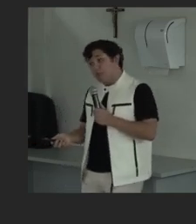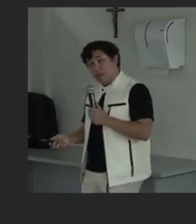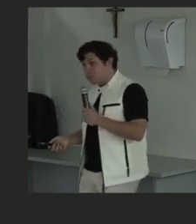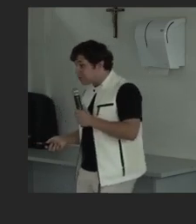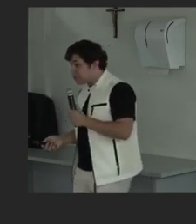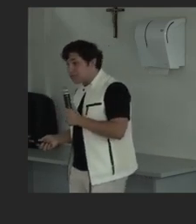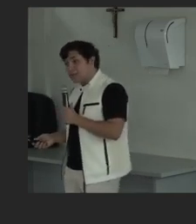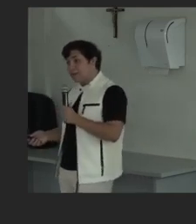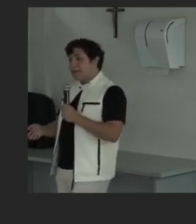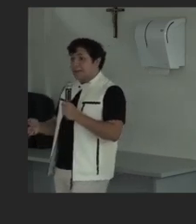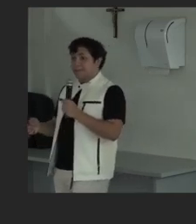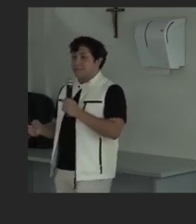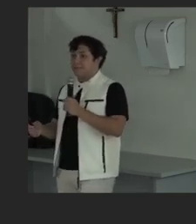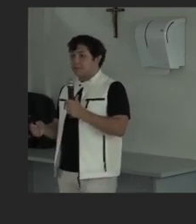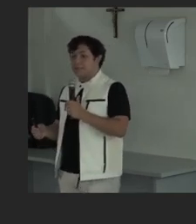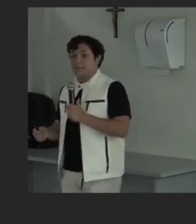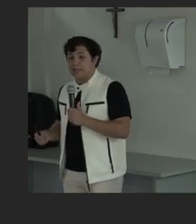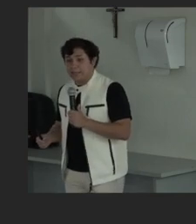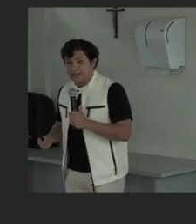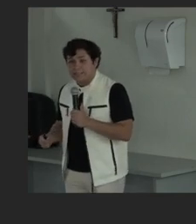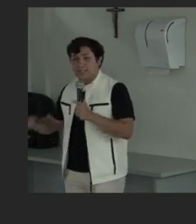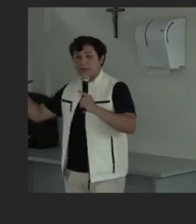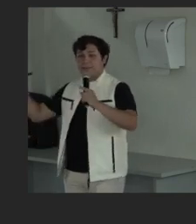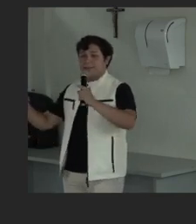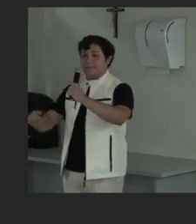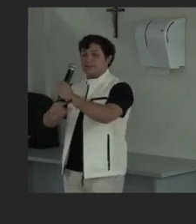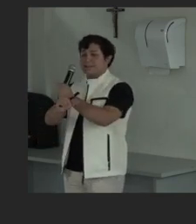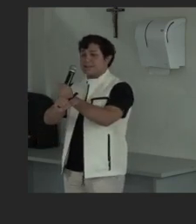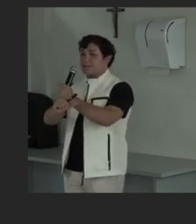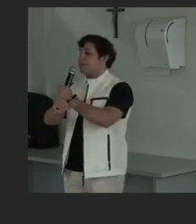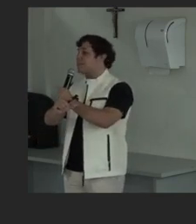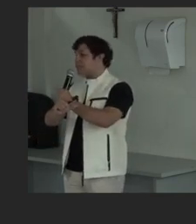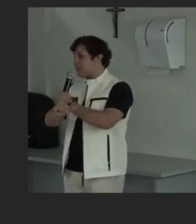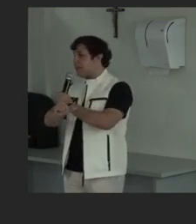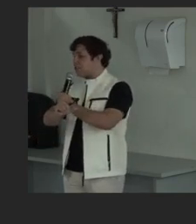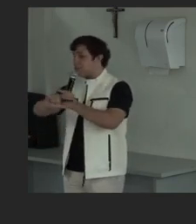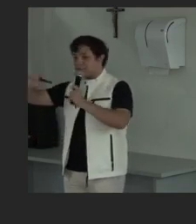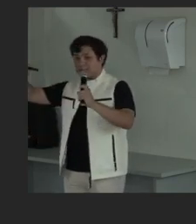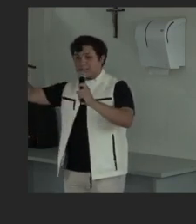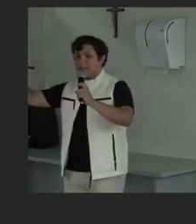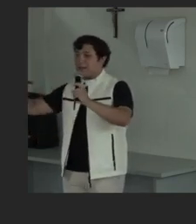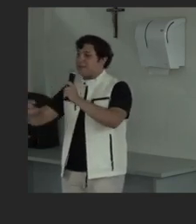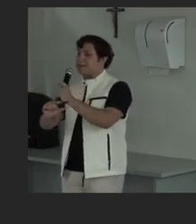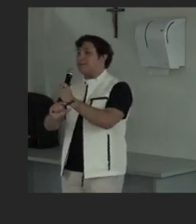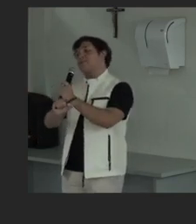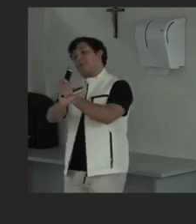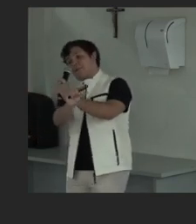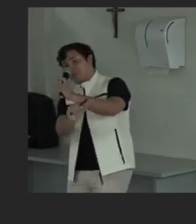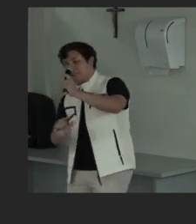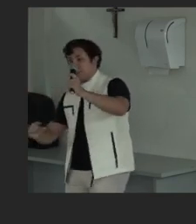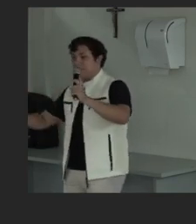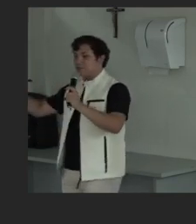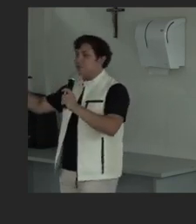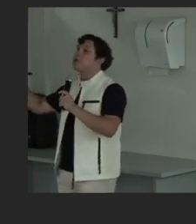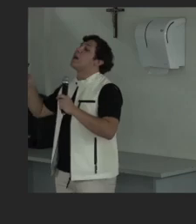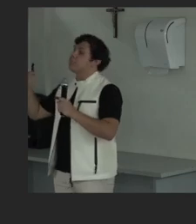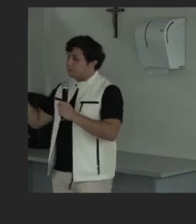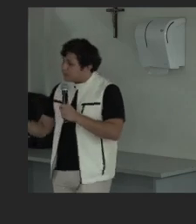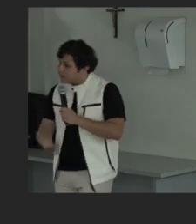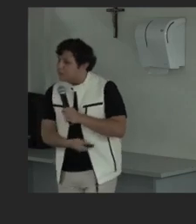podemos utilizar, que a veces nos dicen, el inglés es al revés. Si vas a decir algo, lo tienes que decir al revés y en español distinto. Así pasa también